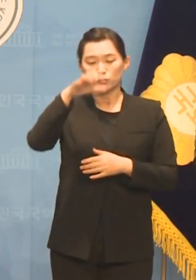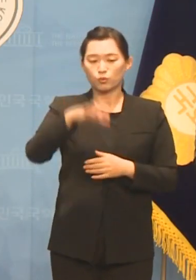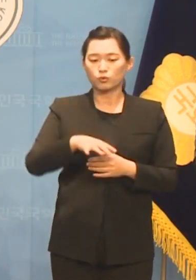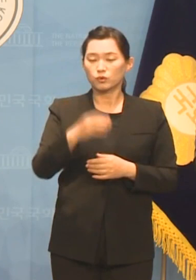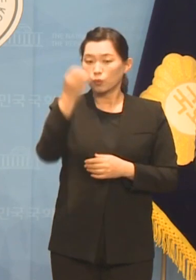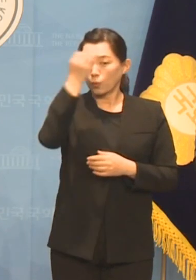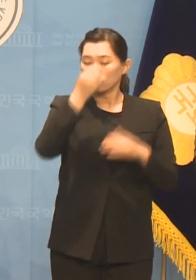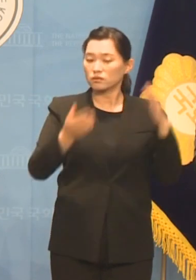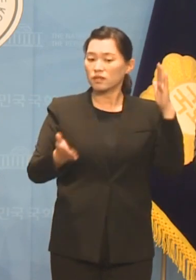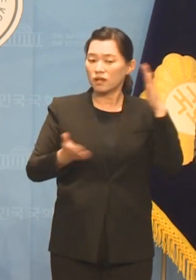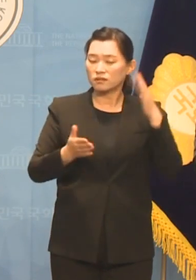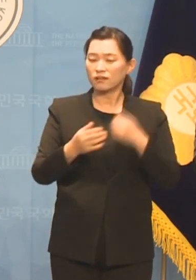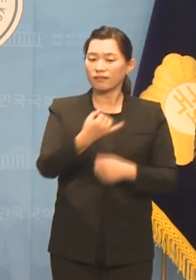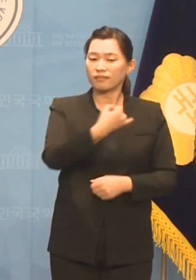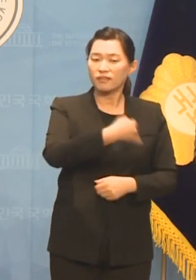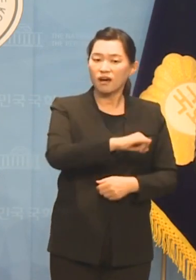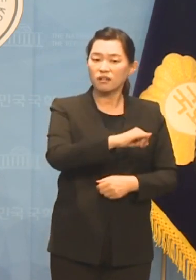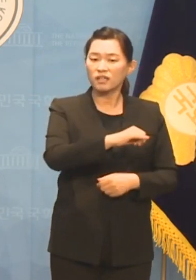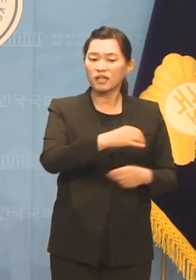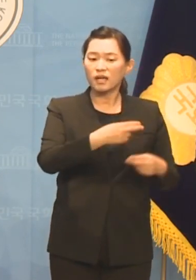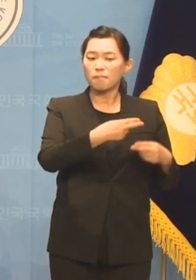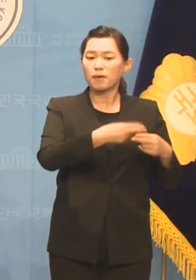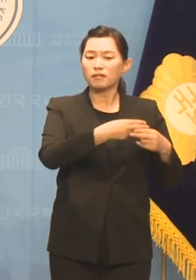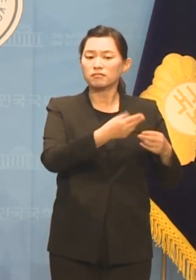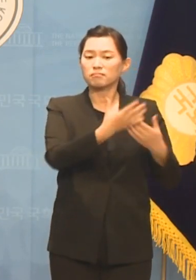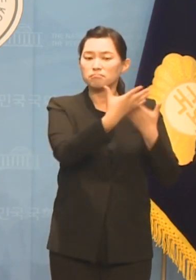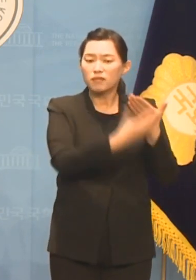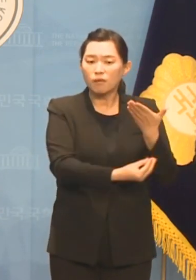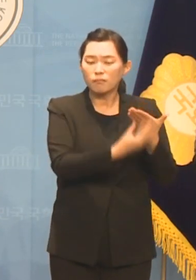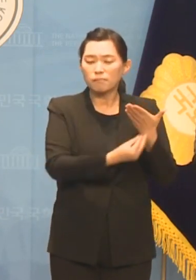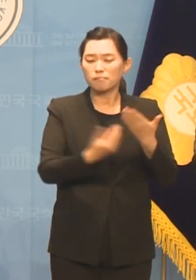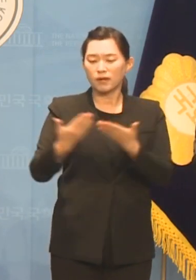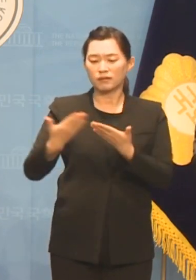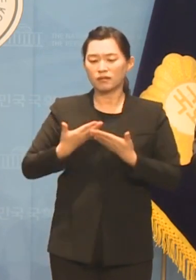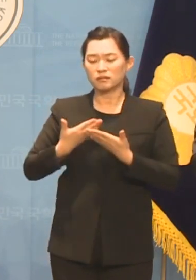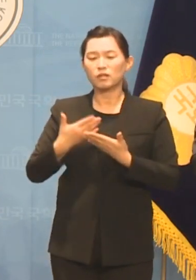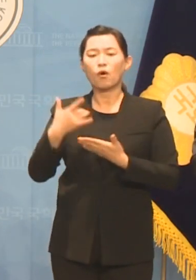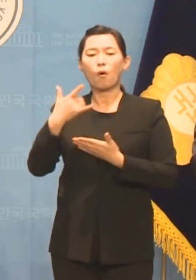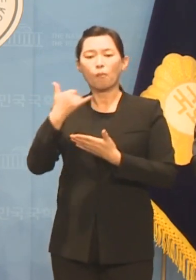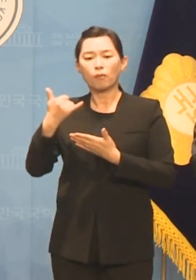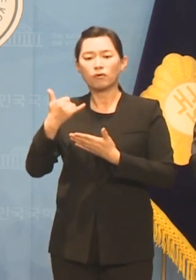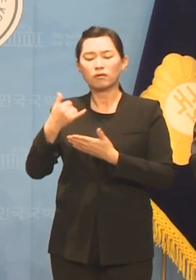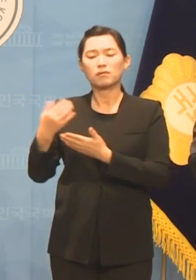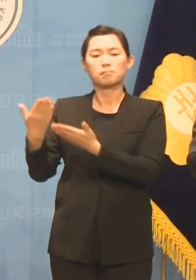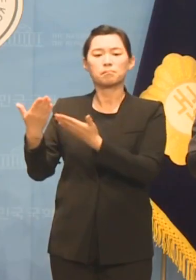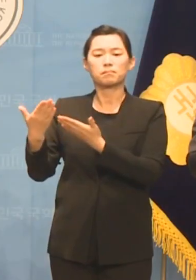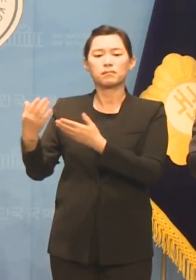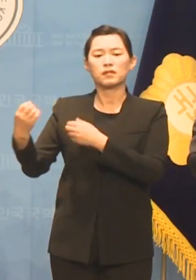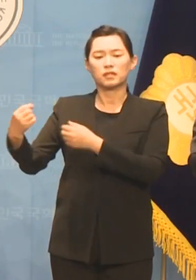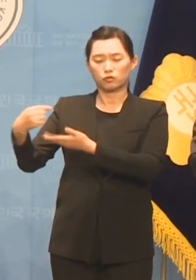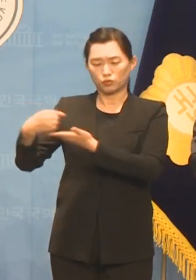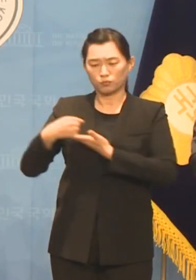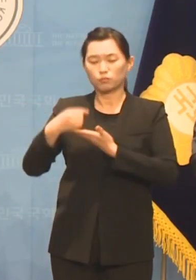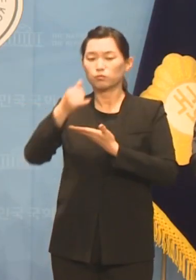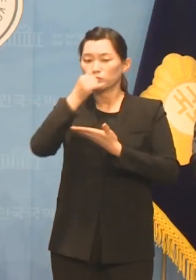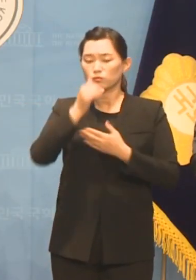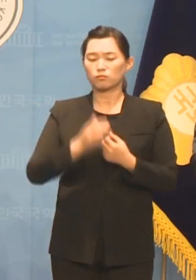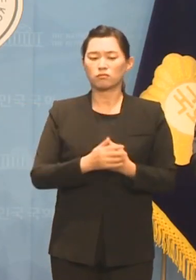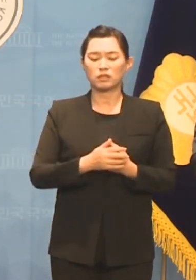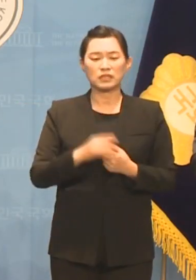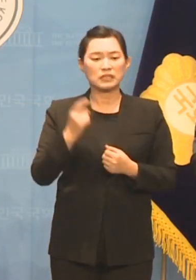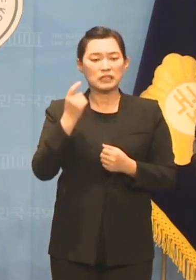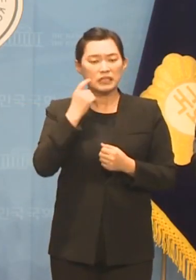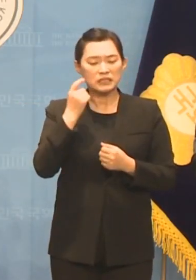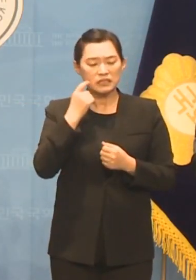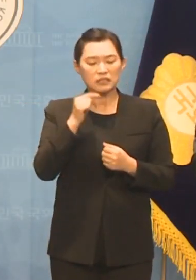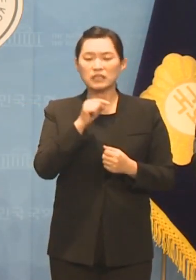고등학생 딸이 이 파일을 다운받았다라는 학부모님의 제보가 접수되었습니다. 허위조작 정보가